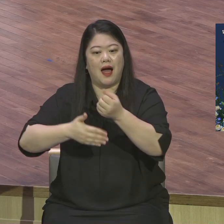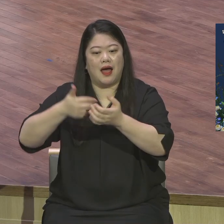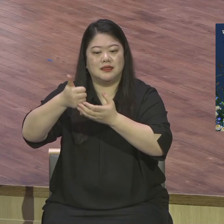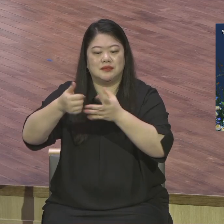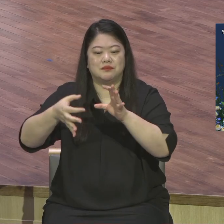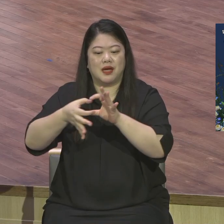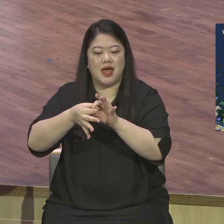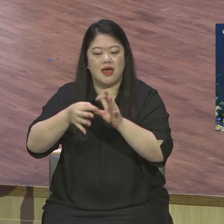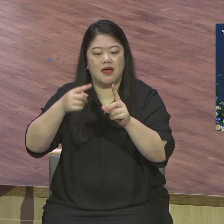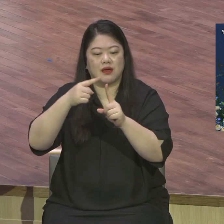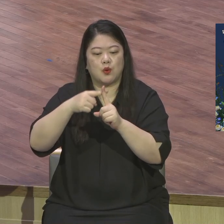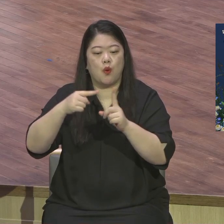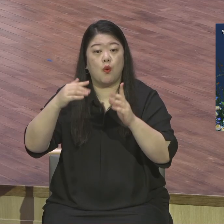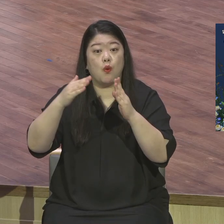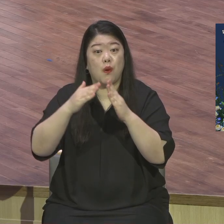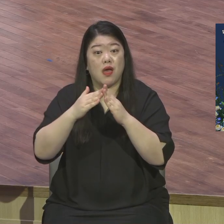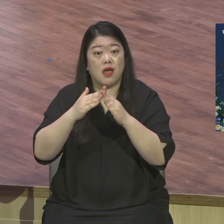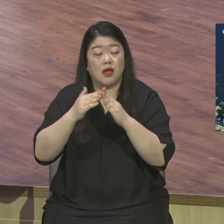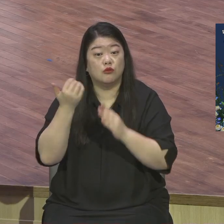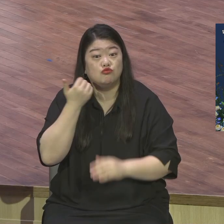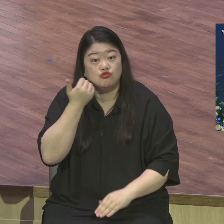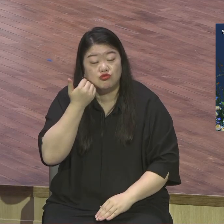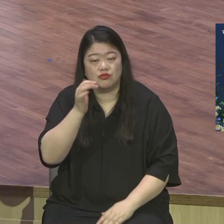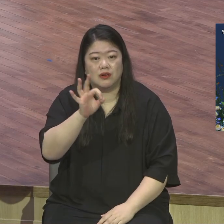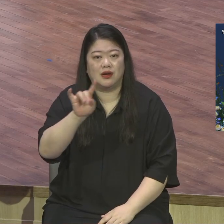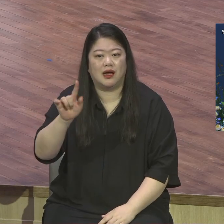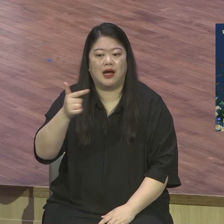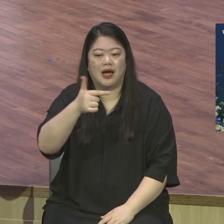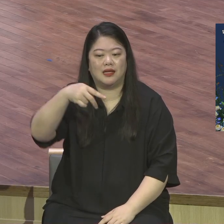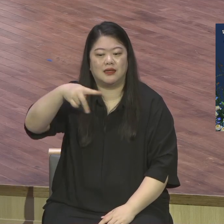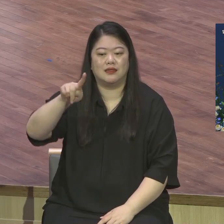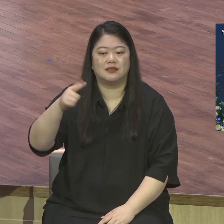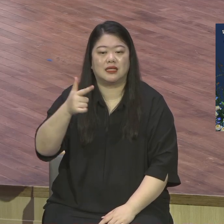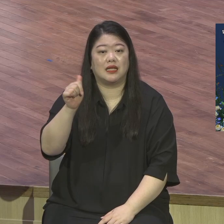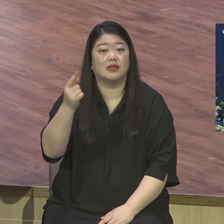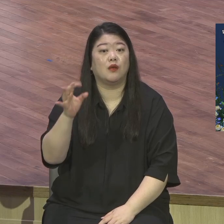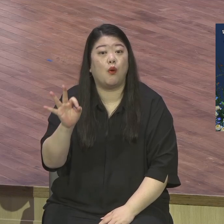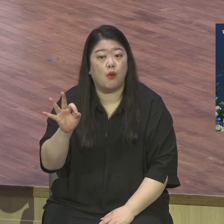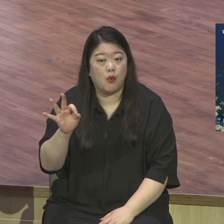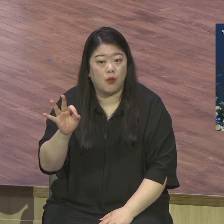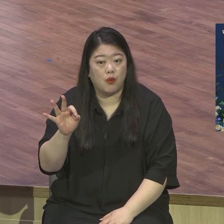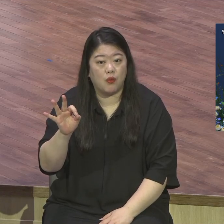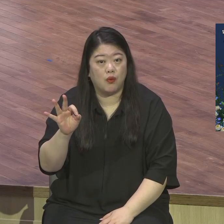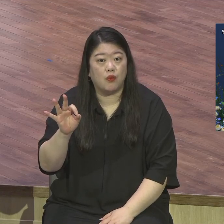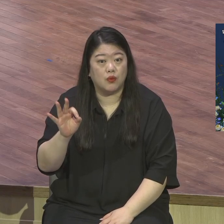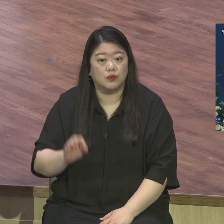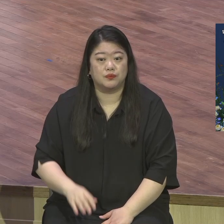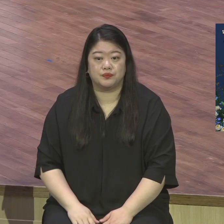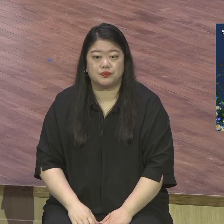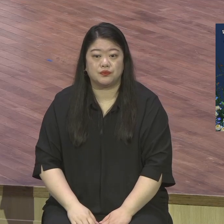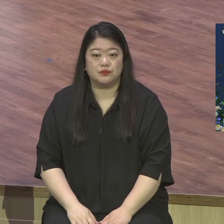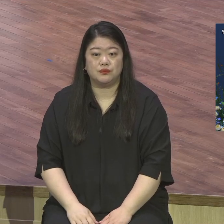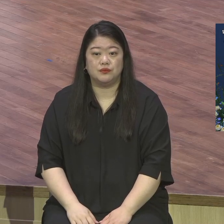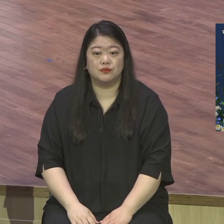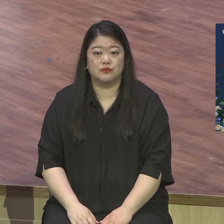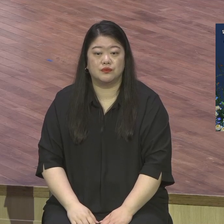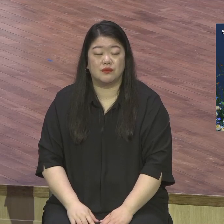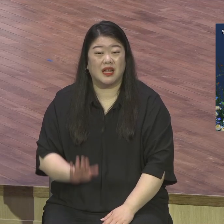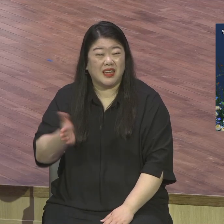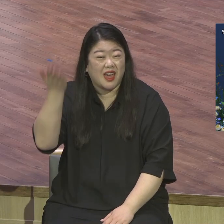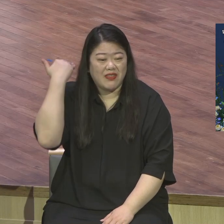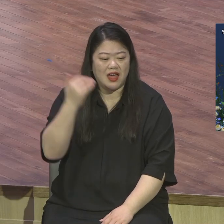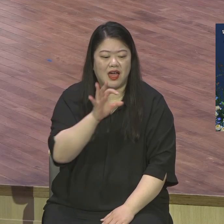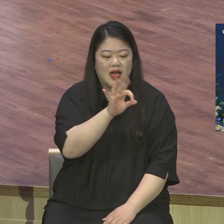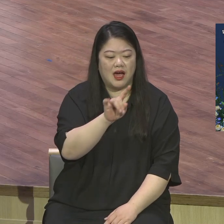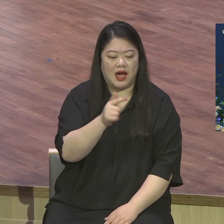명칭을 써놓고 활동하는 안상홍 정인회 옛날에는 안상홍 정인회라고 했는데 지금은 하나님의